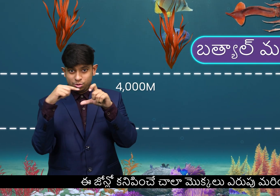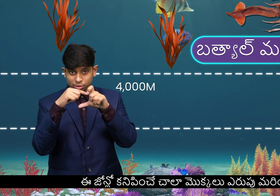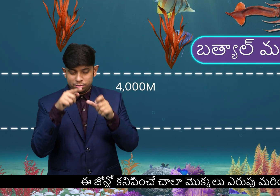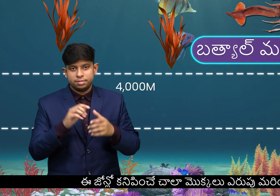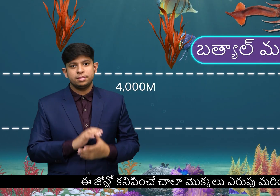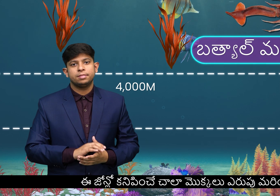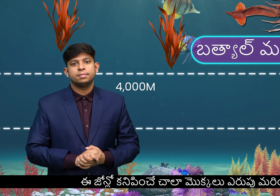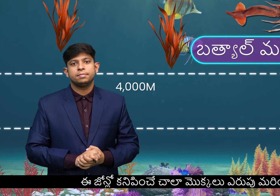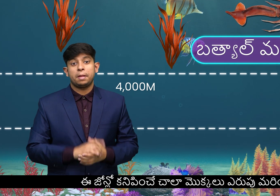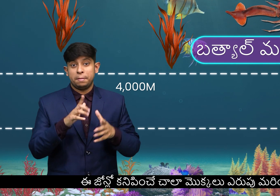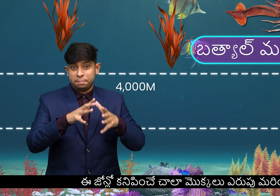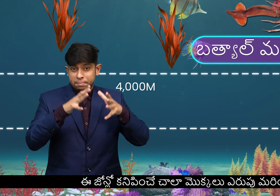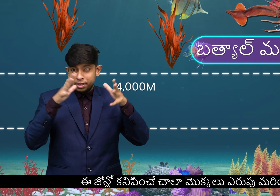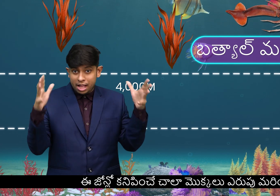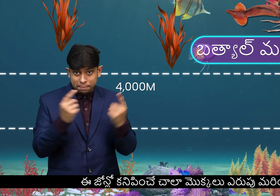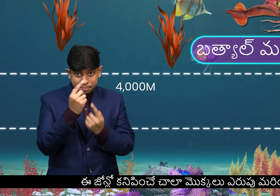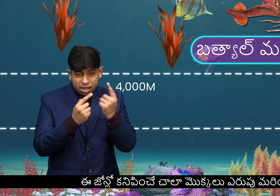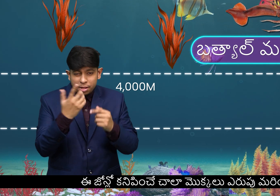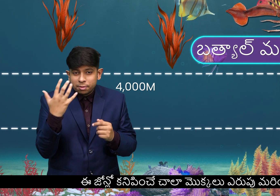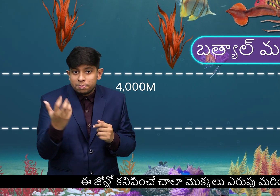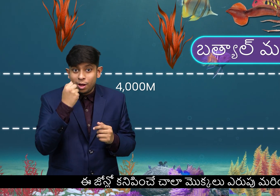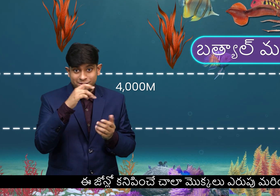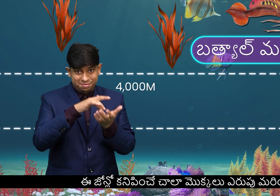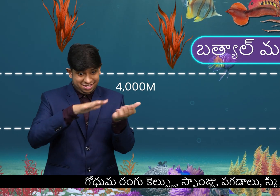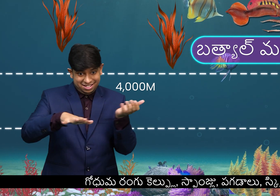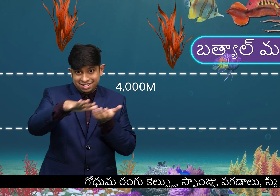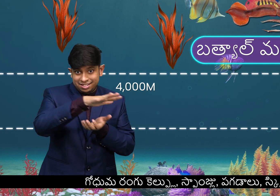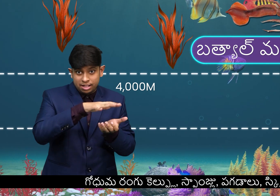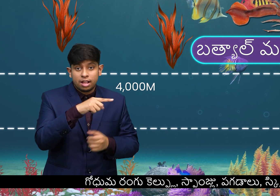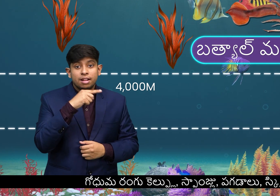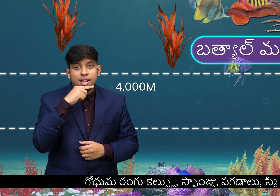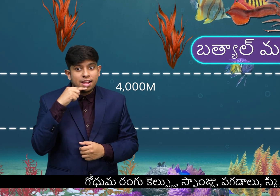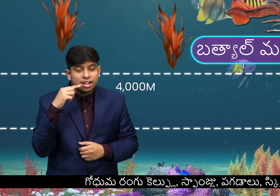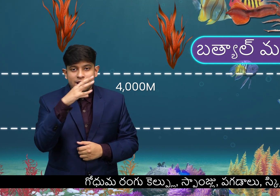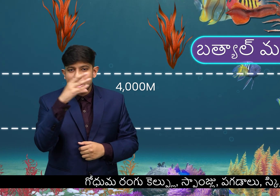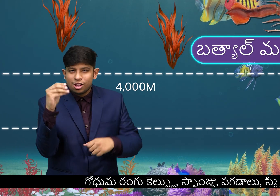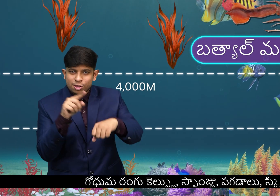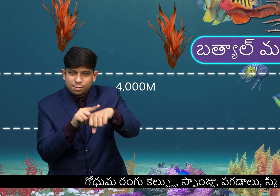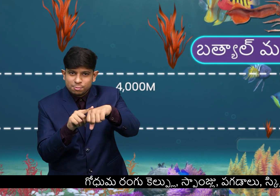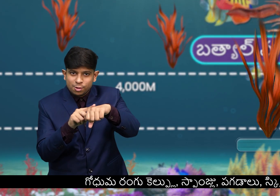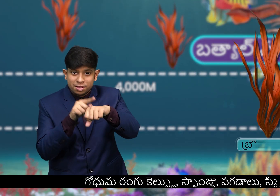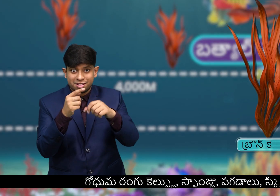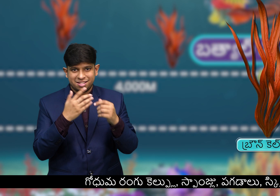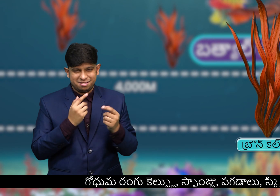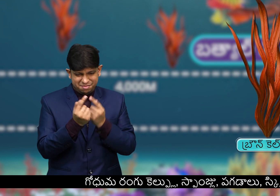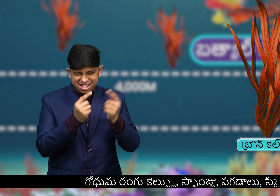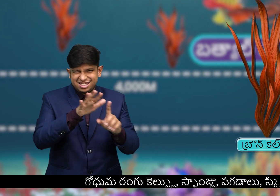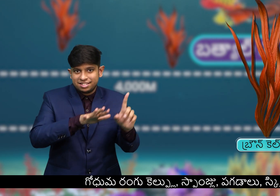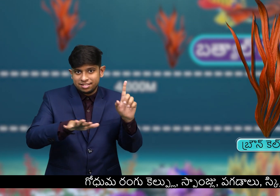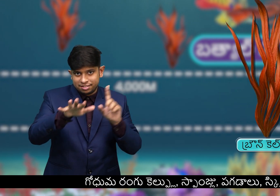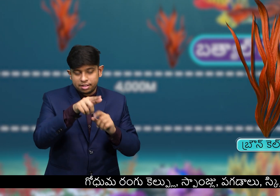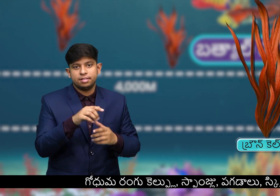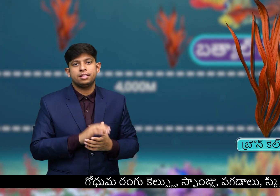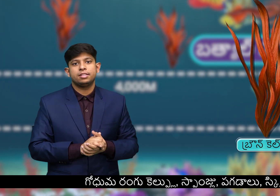ఈ జోన్లో కనిపించే చాలా మొక్కలు ఎరుపు మరియు గోధుమ రంగు కెల్పులు, స్పాంజ్లు, పగడాలు,